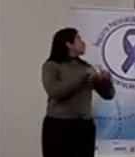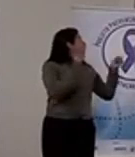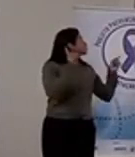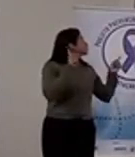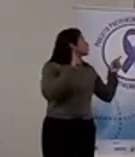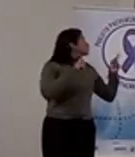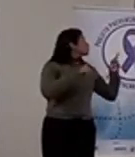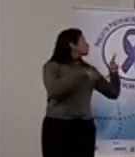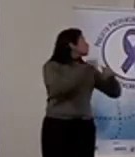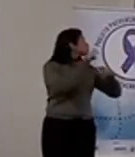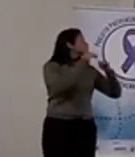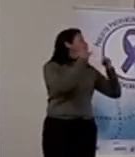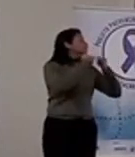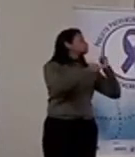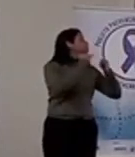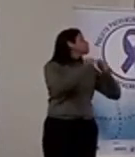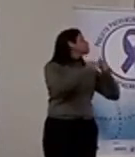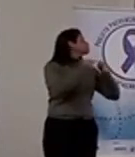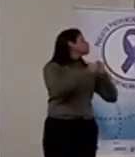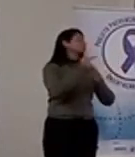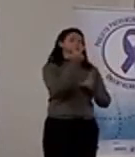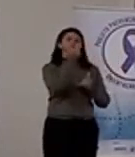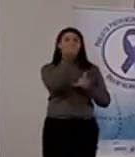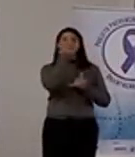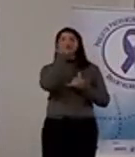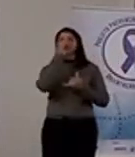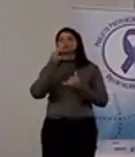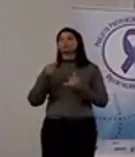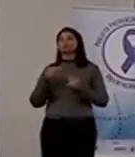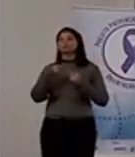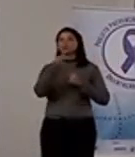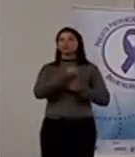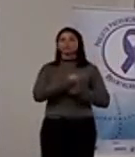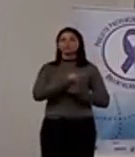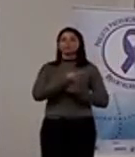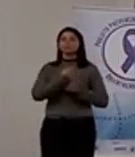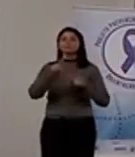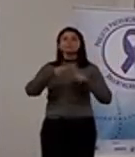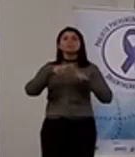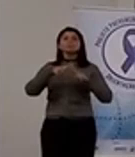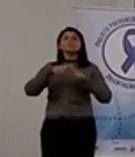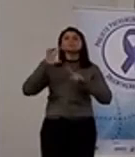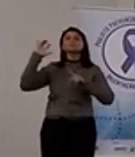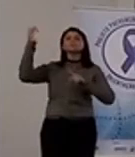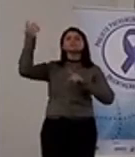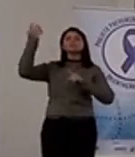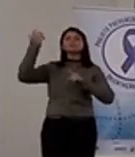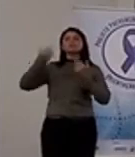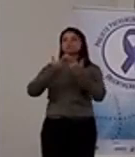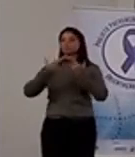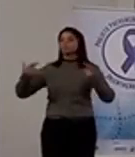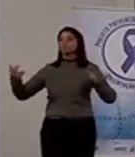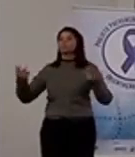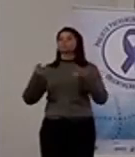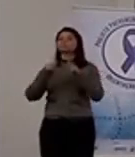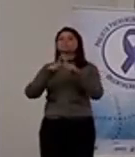daqui. E por que isso acontece? Porque existe uma coisa genética chamada o